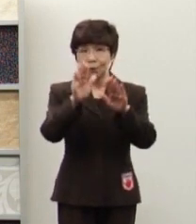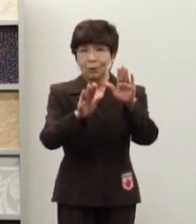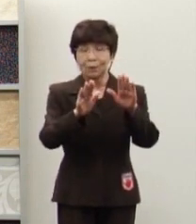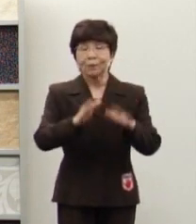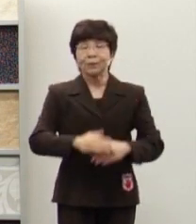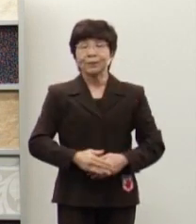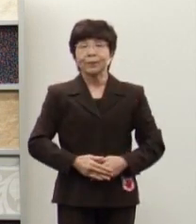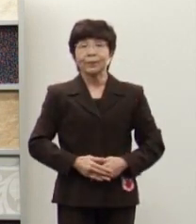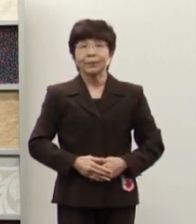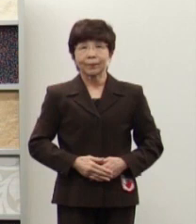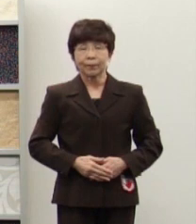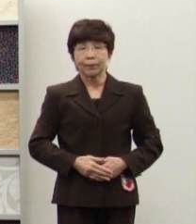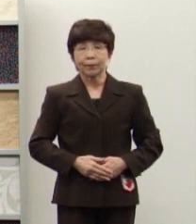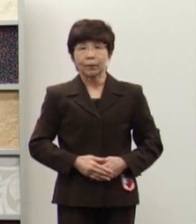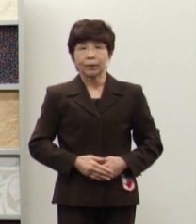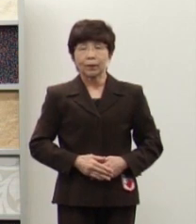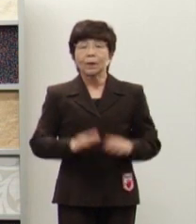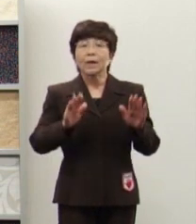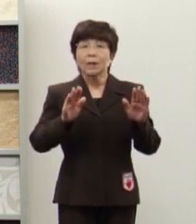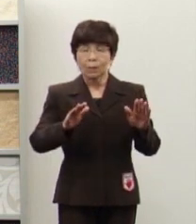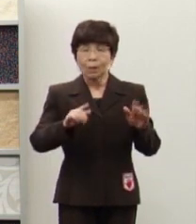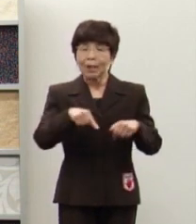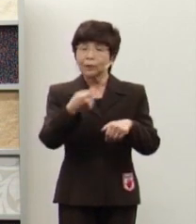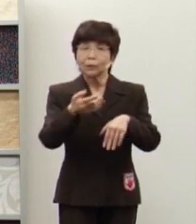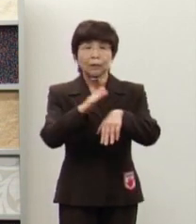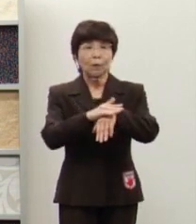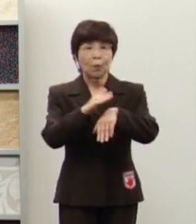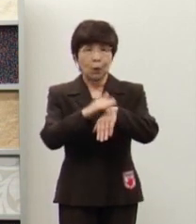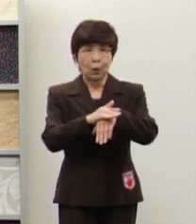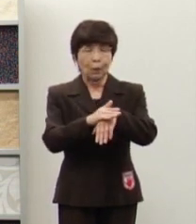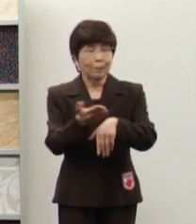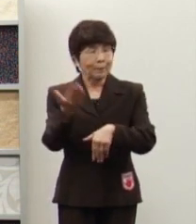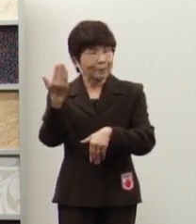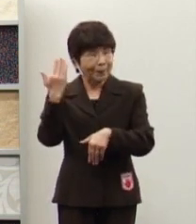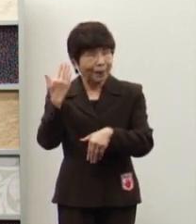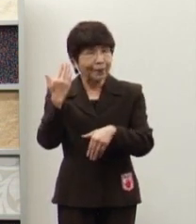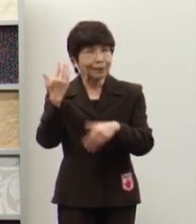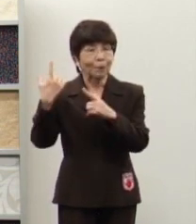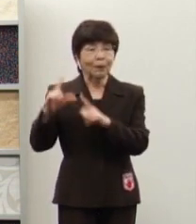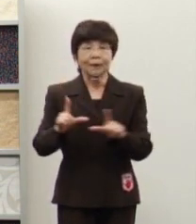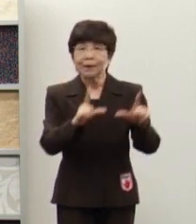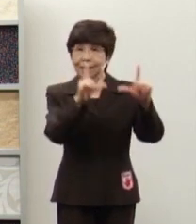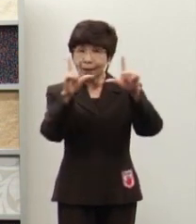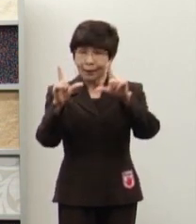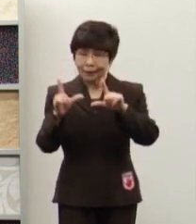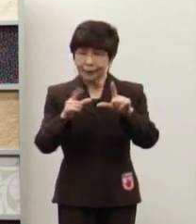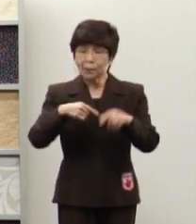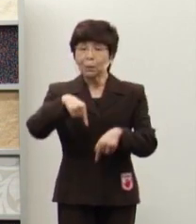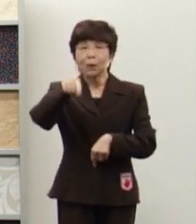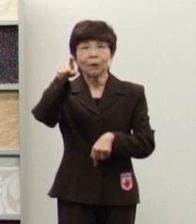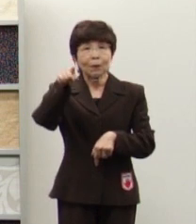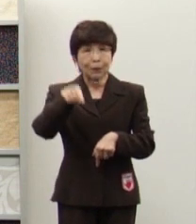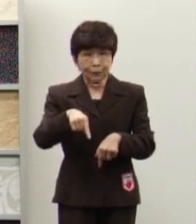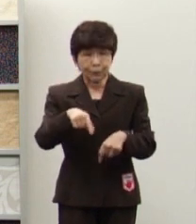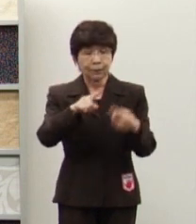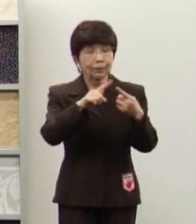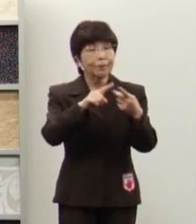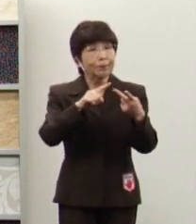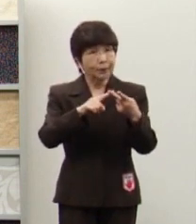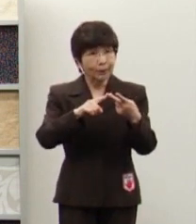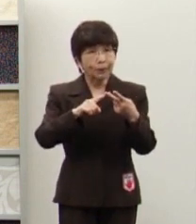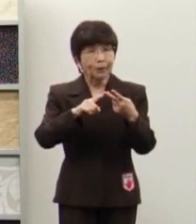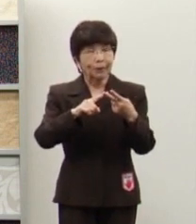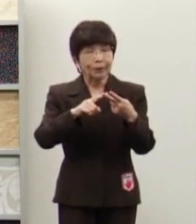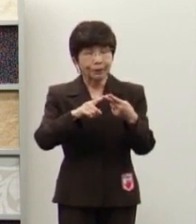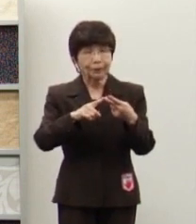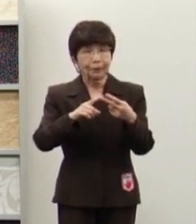こで、次の段階に移行し、日常を取り戻すこと、そして、県内経済のリバイバルに、